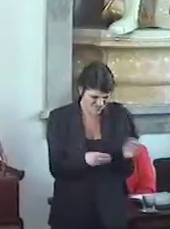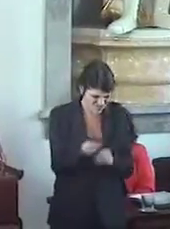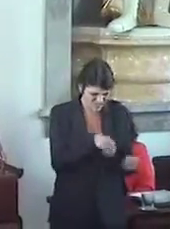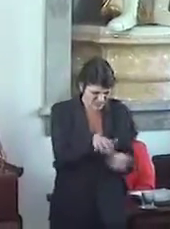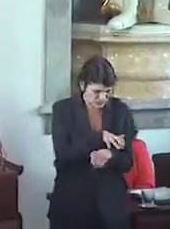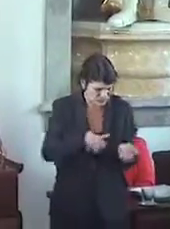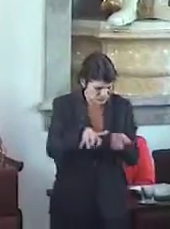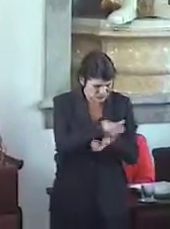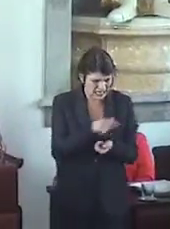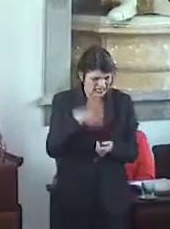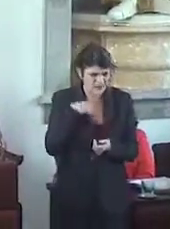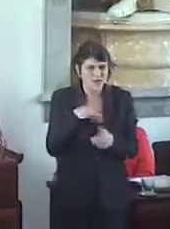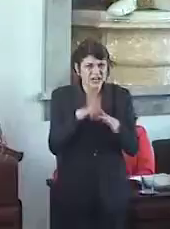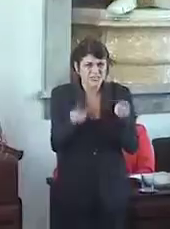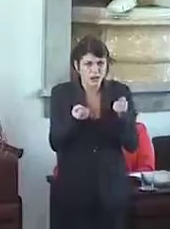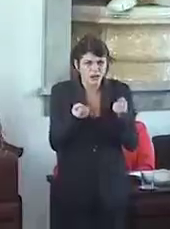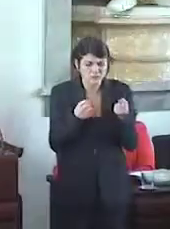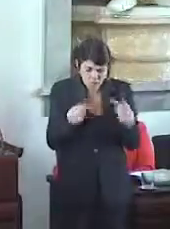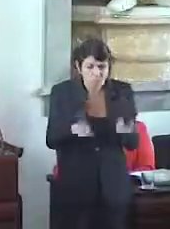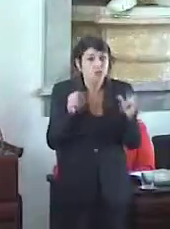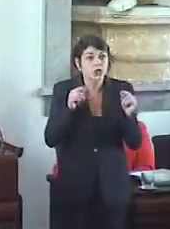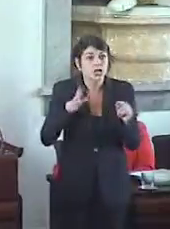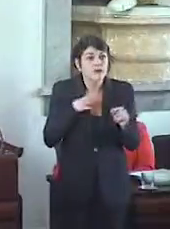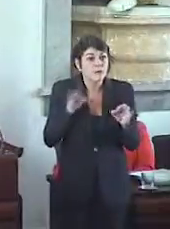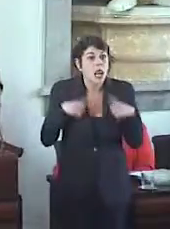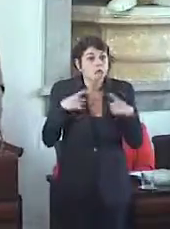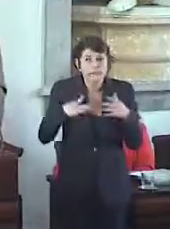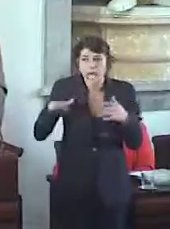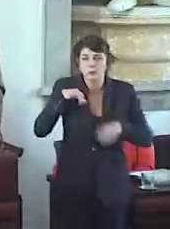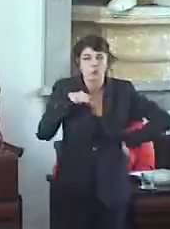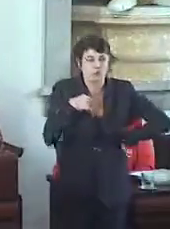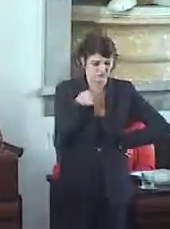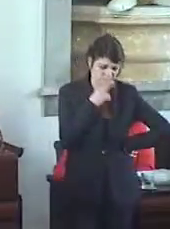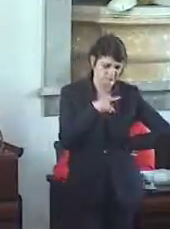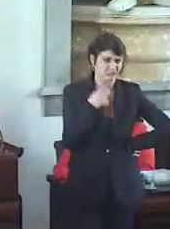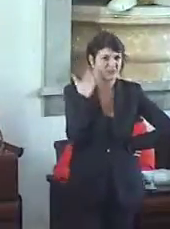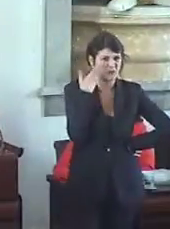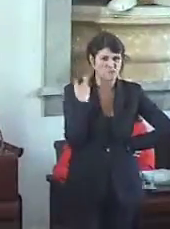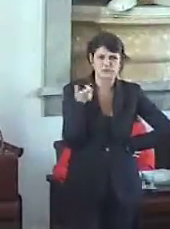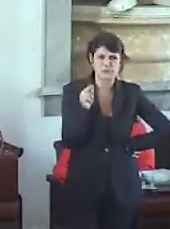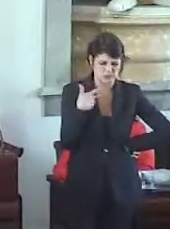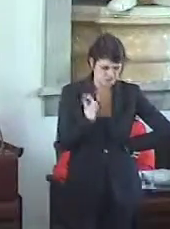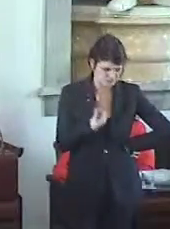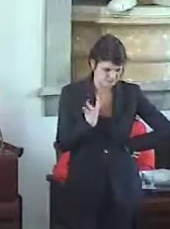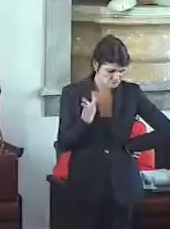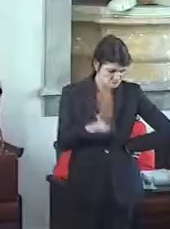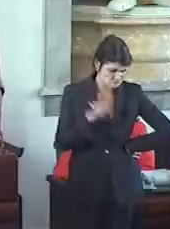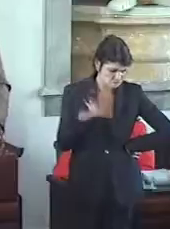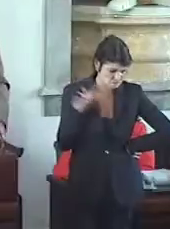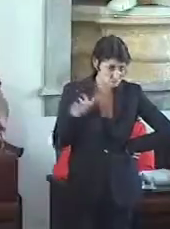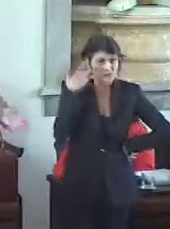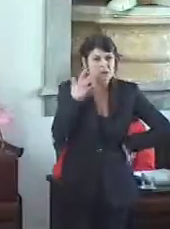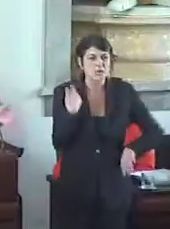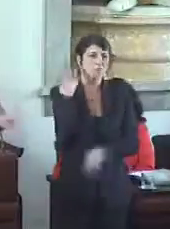Tirol, da habe ich mir eigentlich nichts Konkretes vorstellen können. Nichts Handfestes habe ich mir vorstellen können. Ich habe mir gedacht, eher